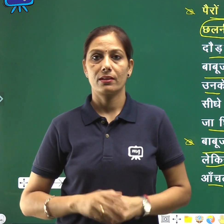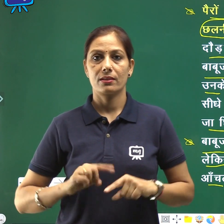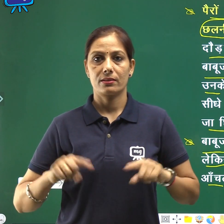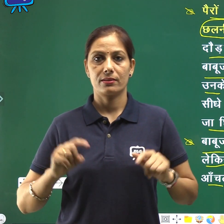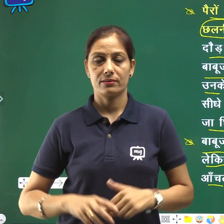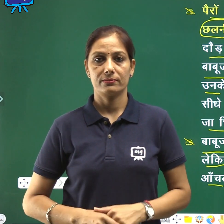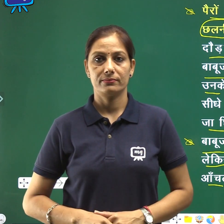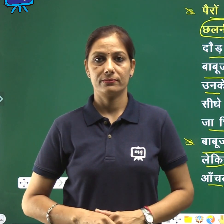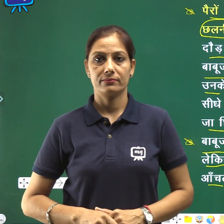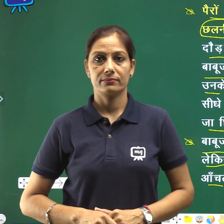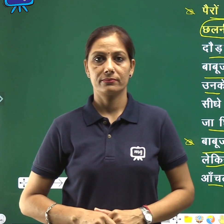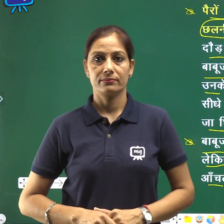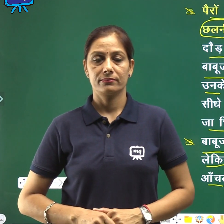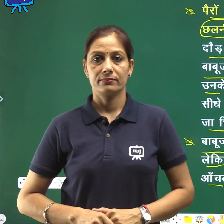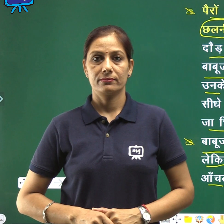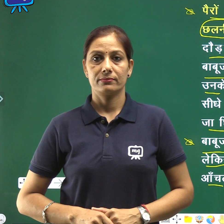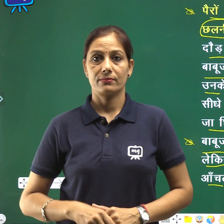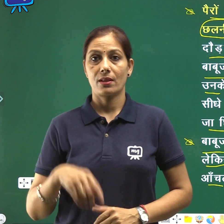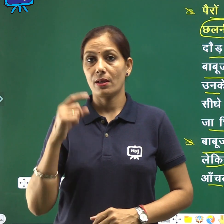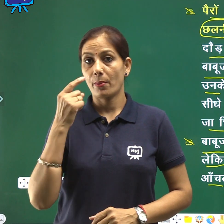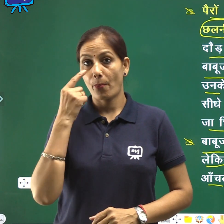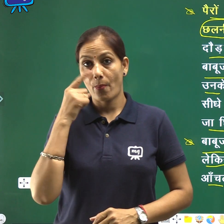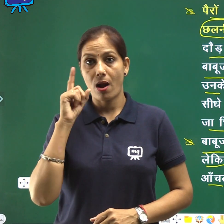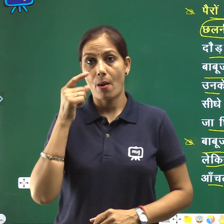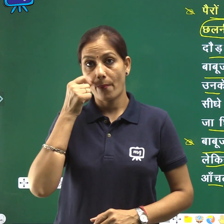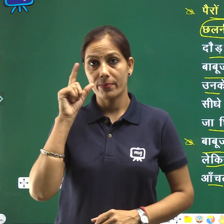तथा माँ पिताजी के